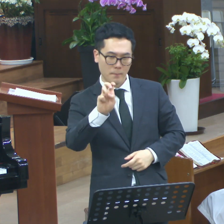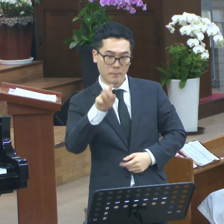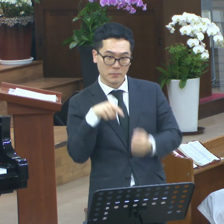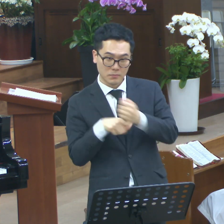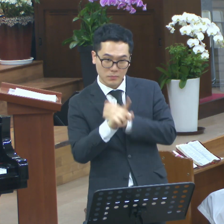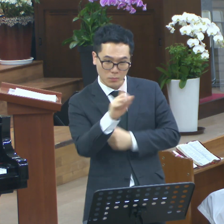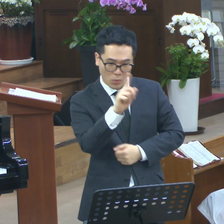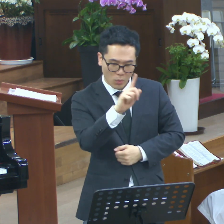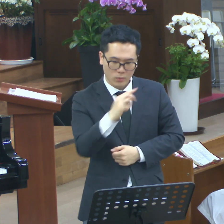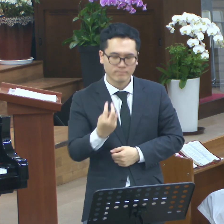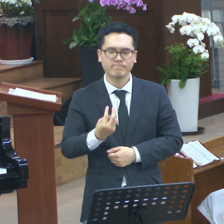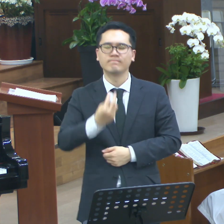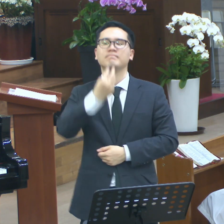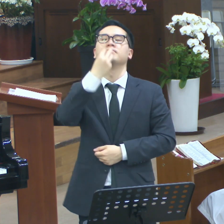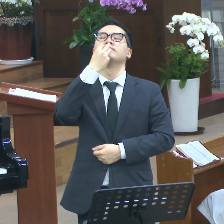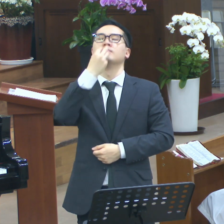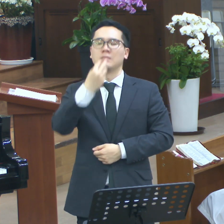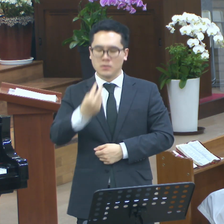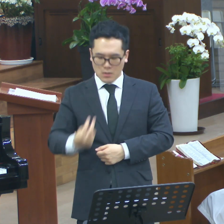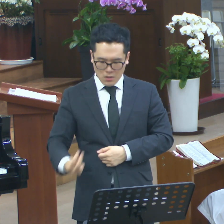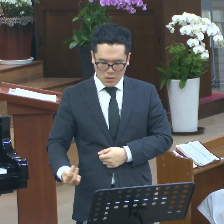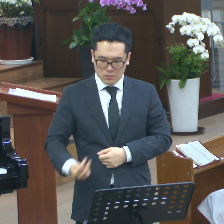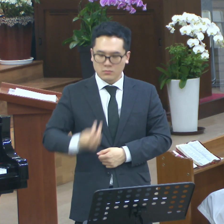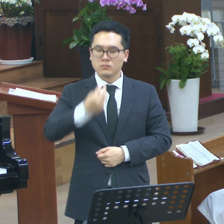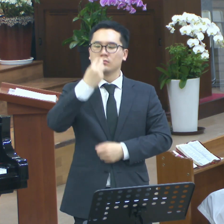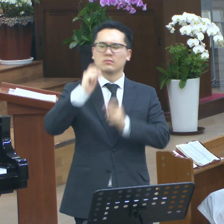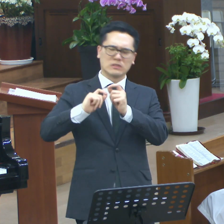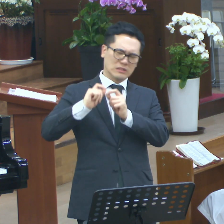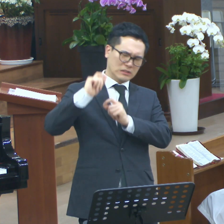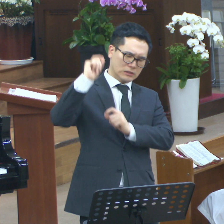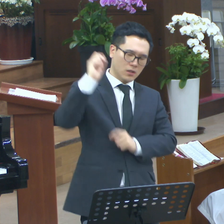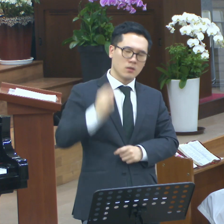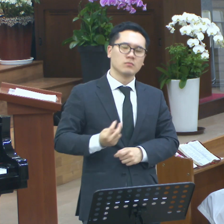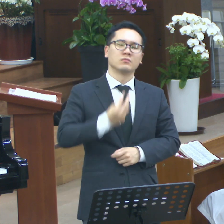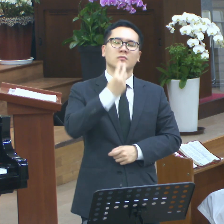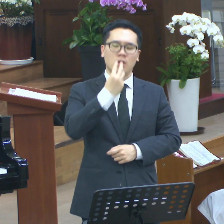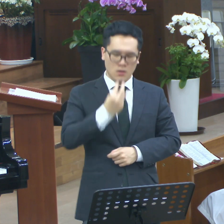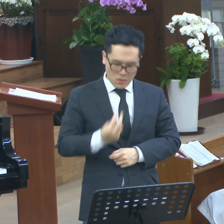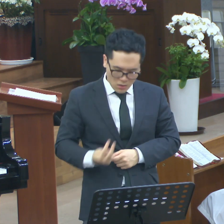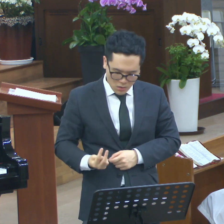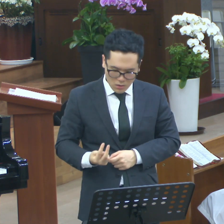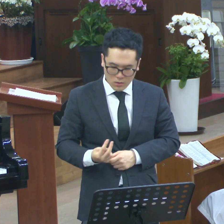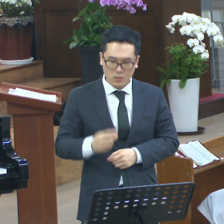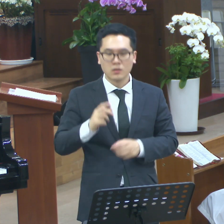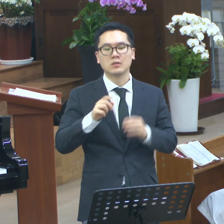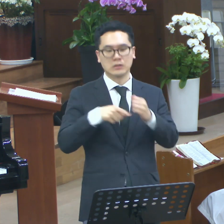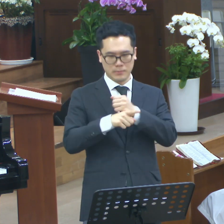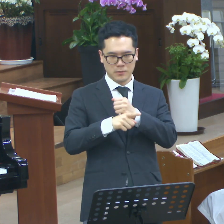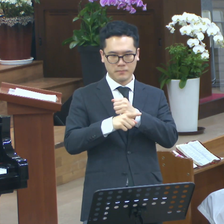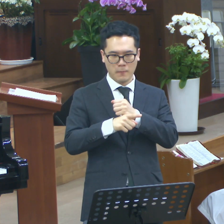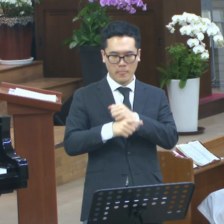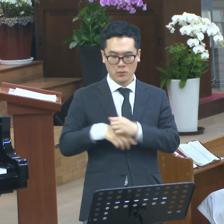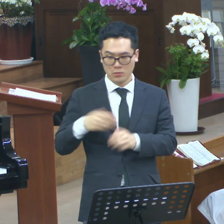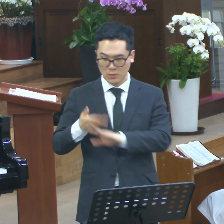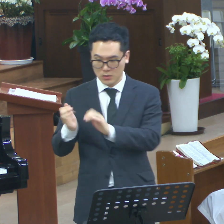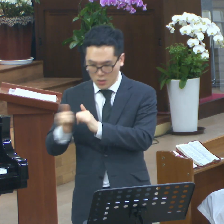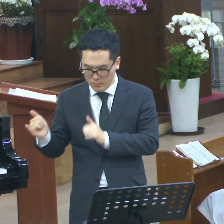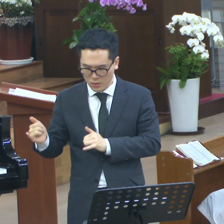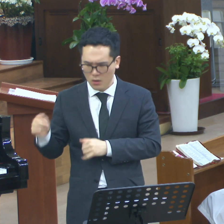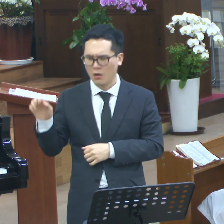말해요. 그래서 누가 말을 할 때 아유 힘들었겠구나 아유 이렇게 동감해 주는 거예요. 하나님은 동감해 줄 뿐만